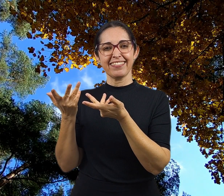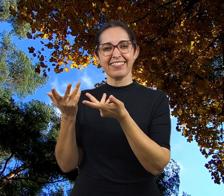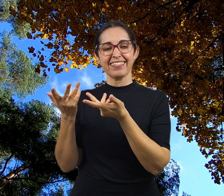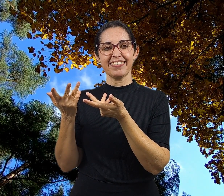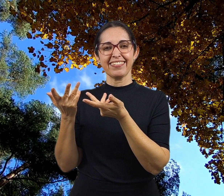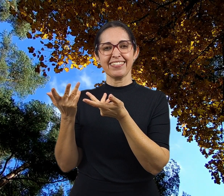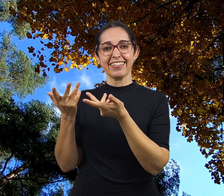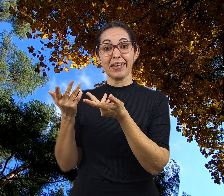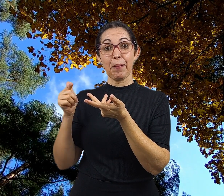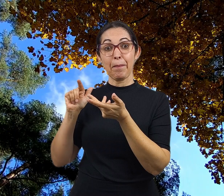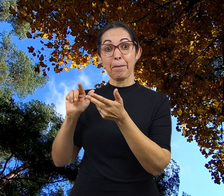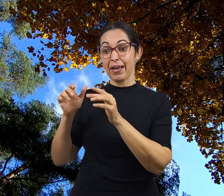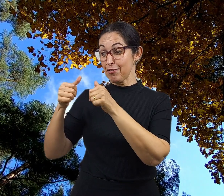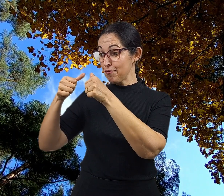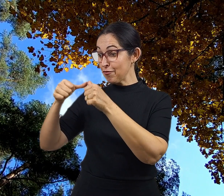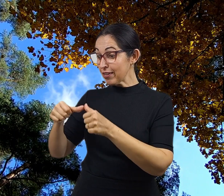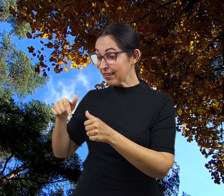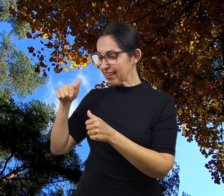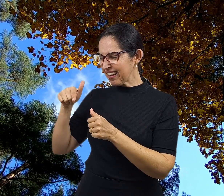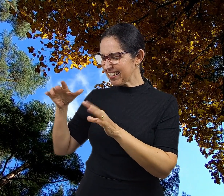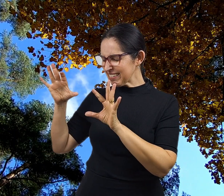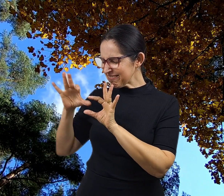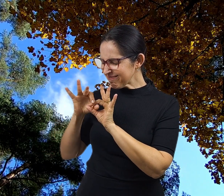Habita em Betel. Isso é um segredo.